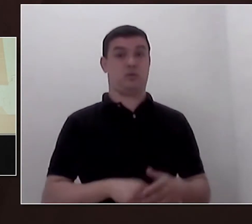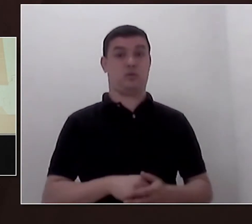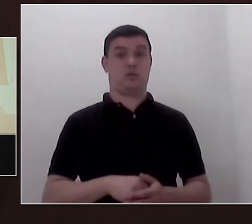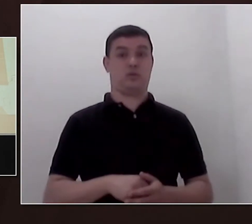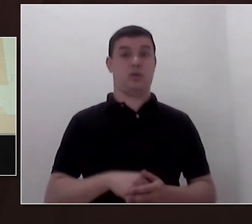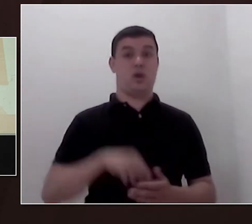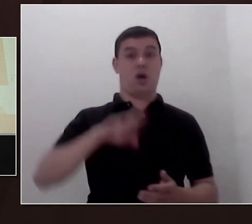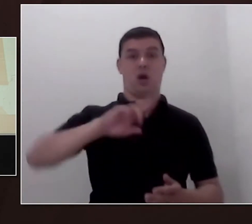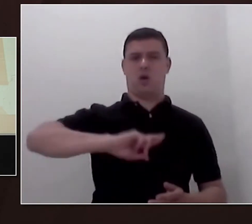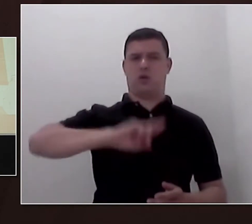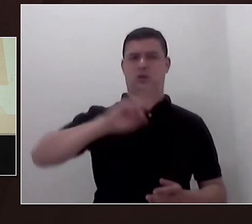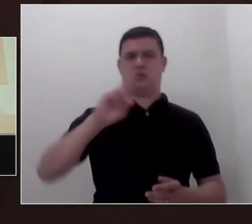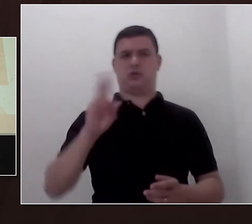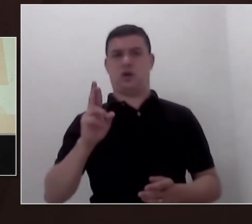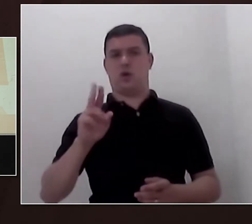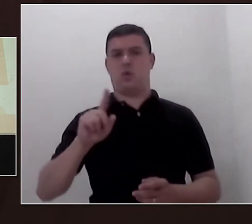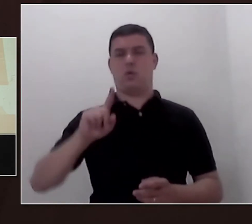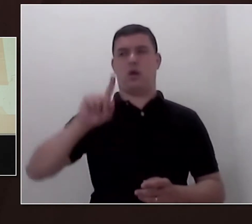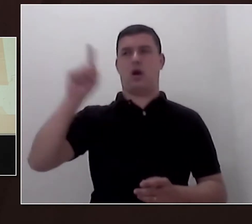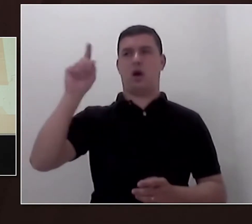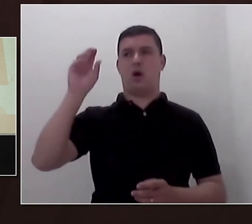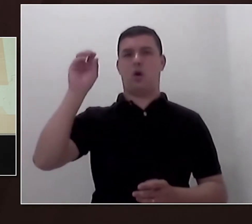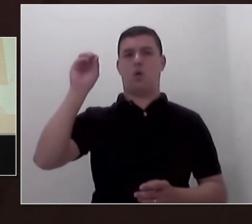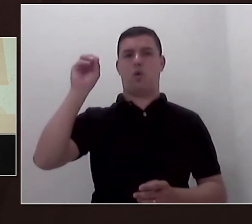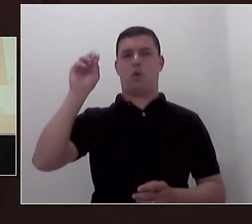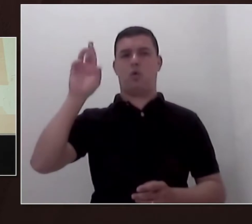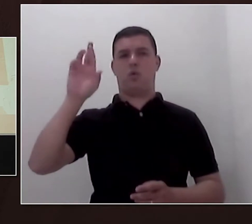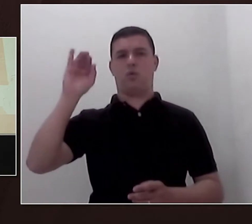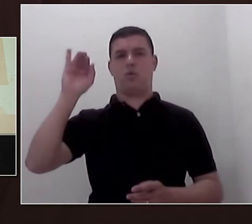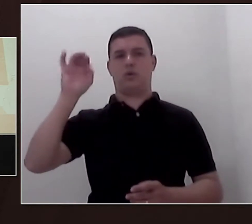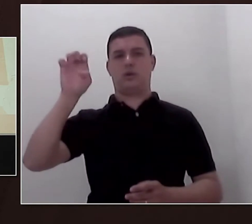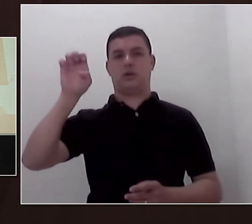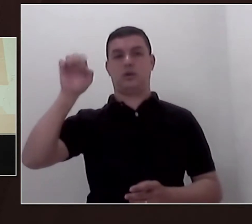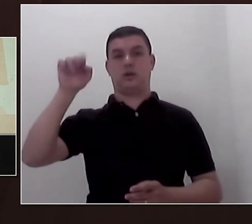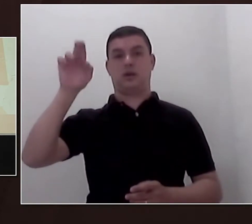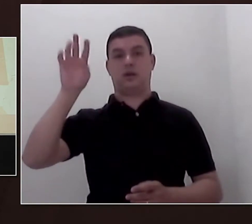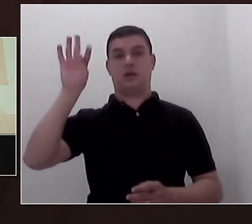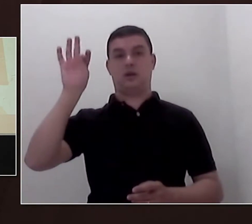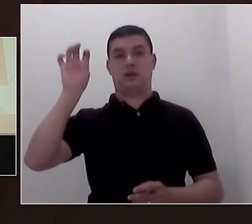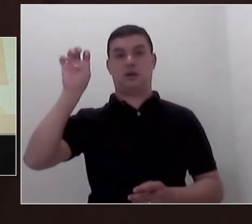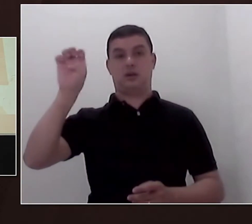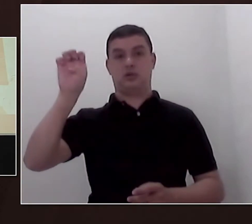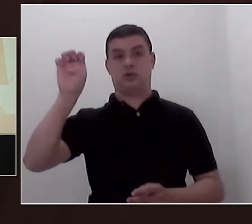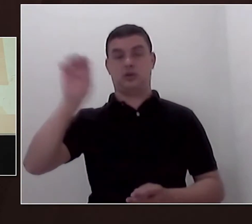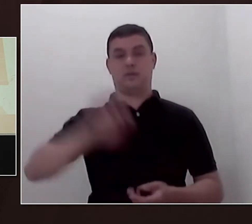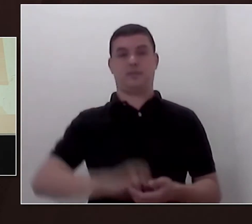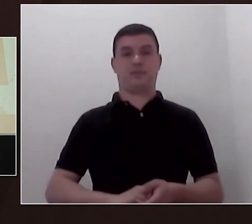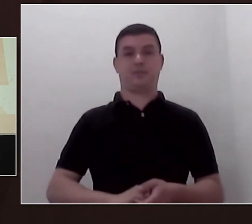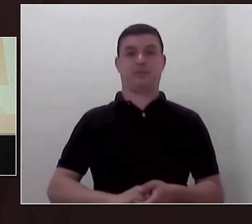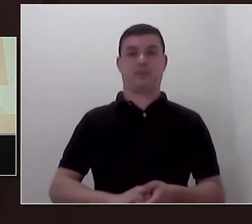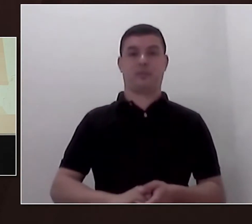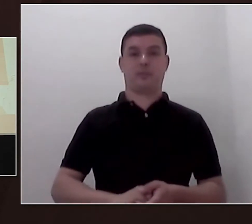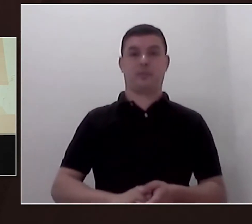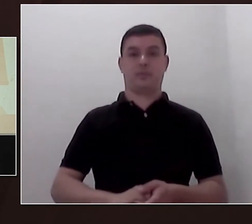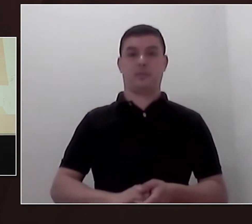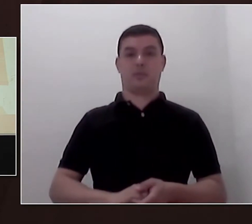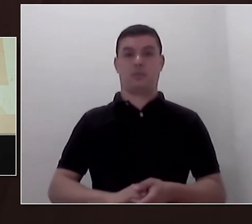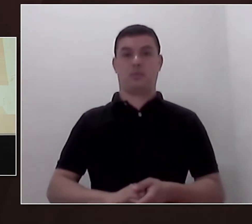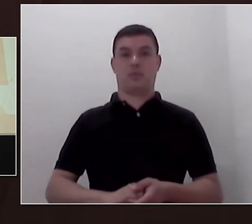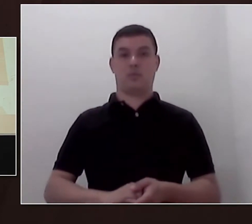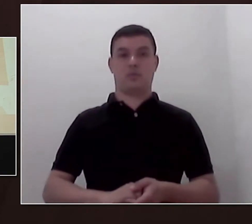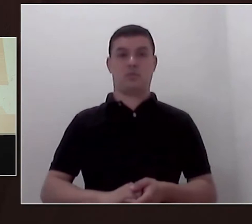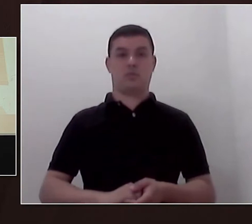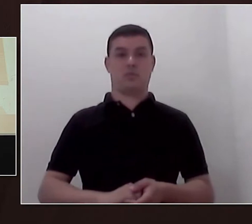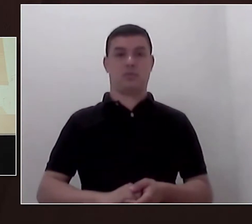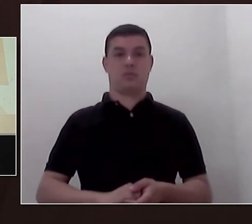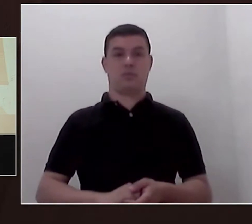do Oriente, lá em Alexandria, no Egito. Alexandria era um centro cultural muito forte.